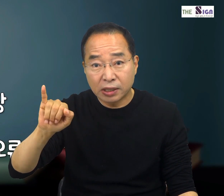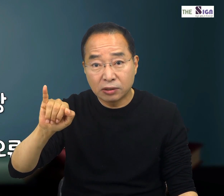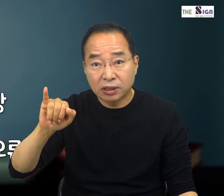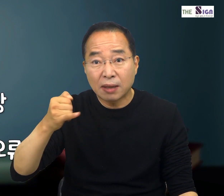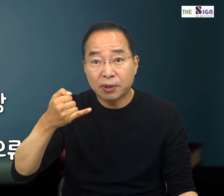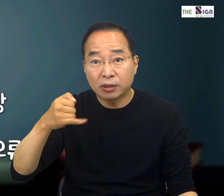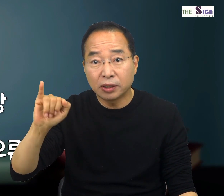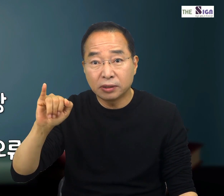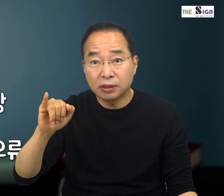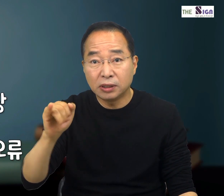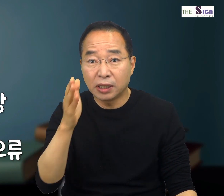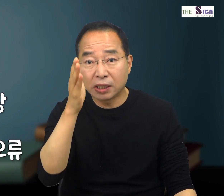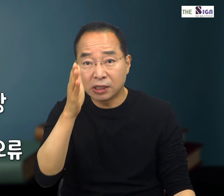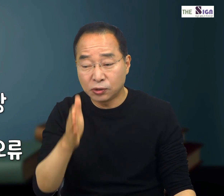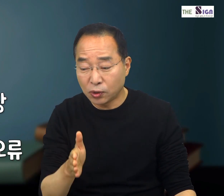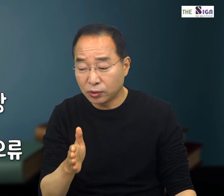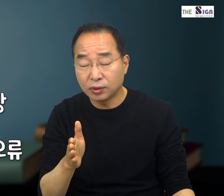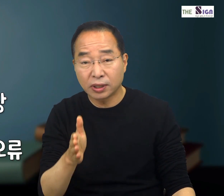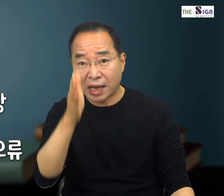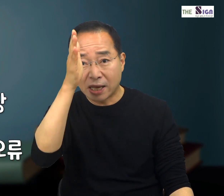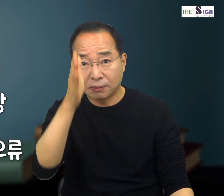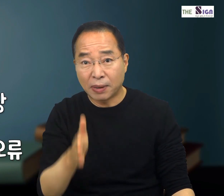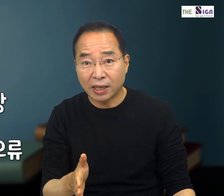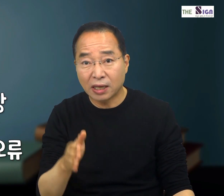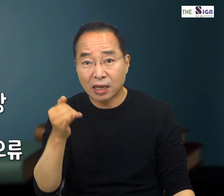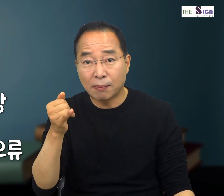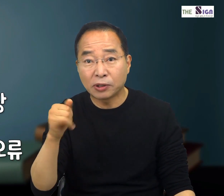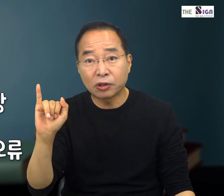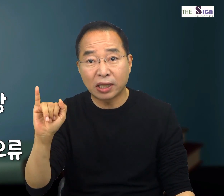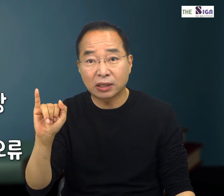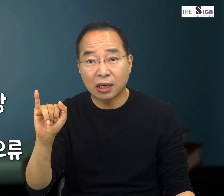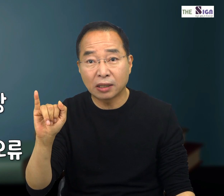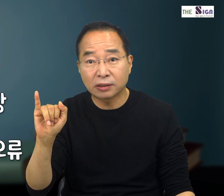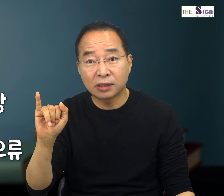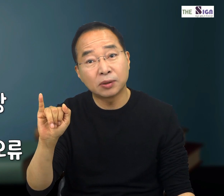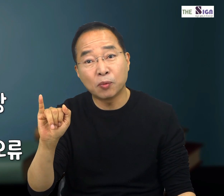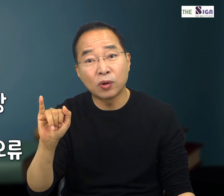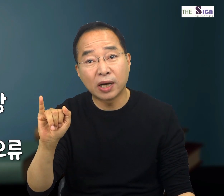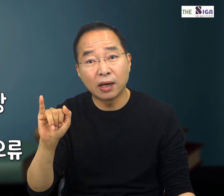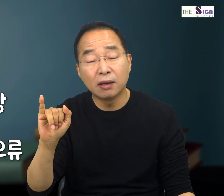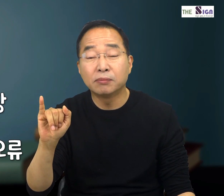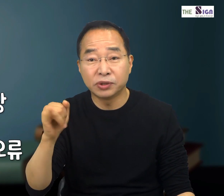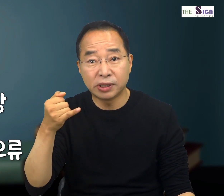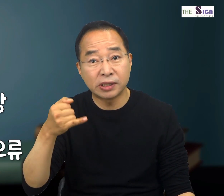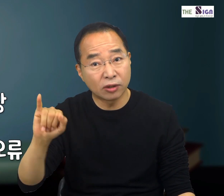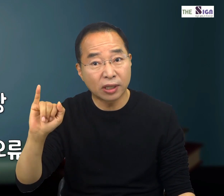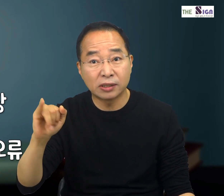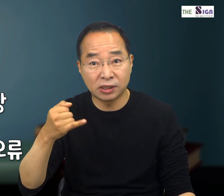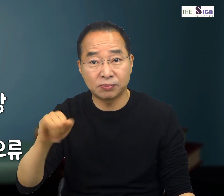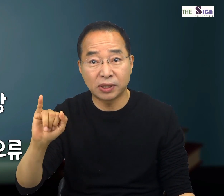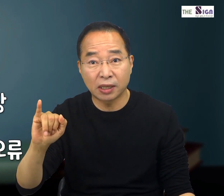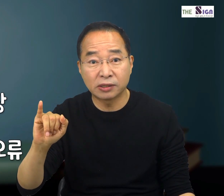제끼듯 하면은 이게 기존 가는 방향과 벗어났다. 다시 뭔가 문제가 생겼다는 뜻입니다. 그래서